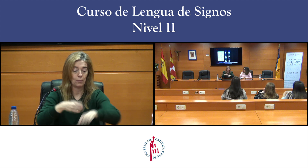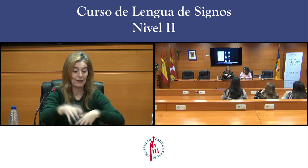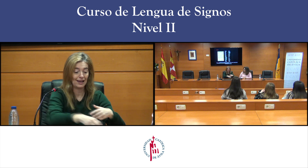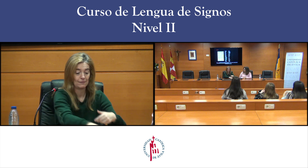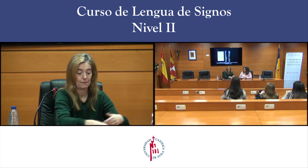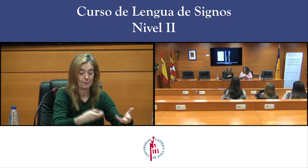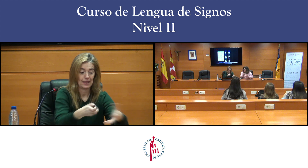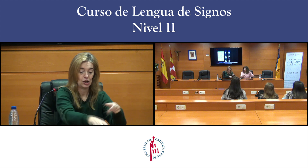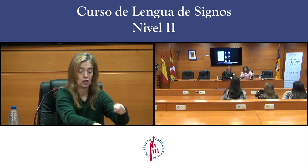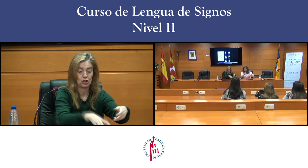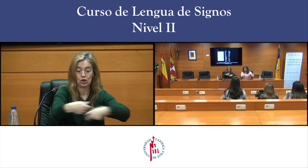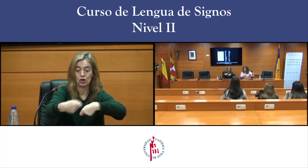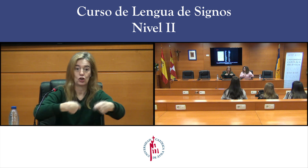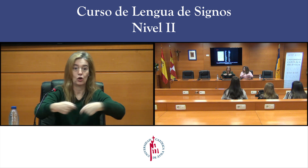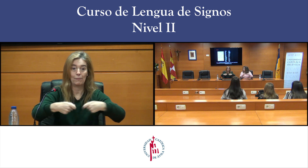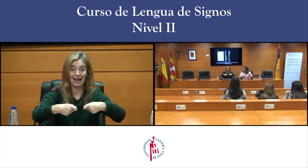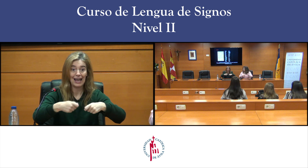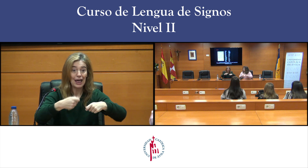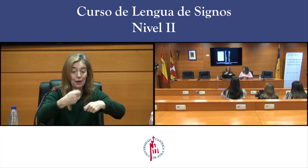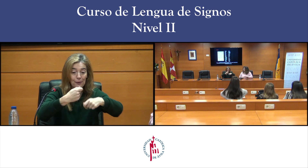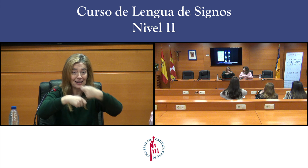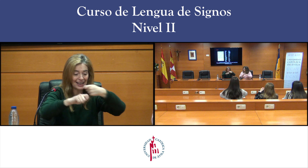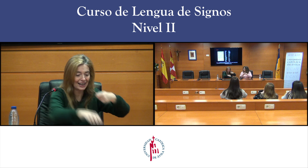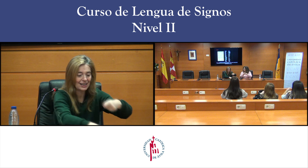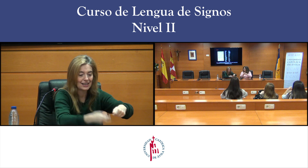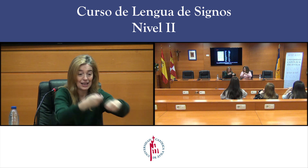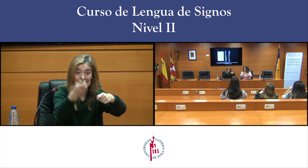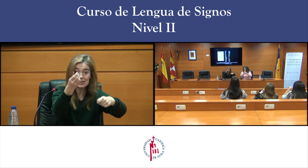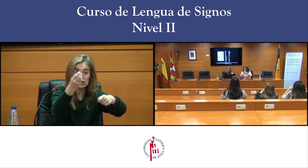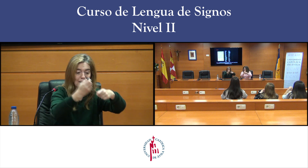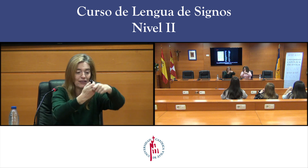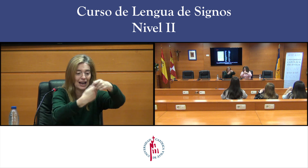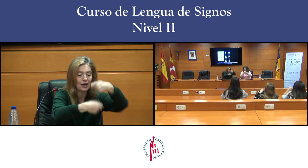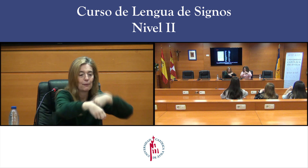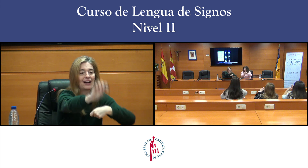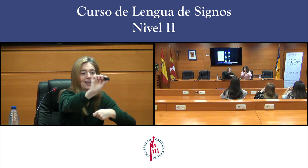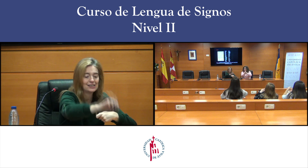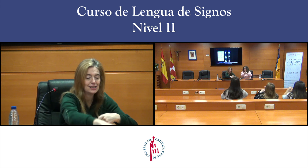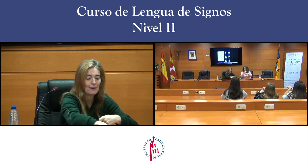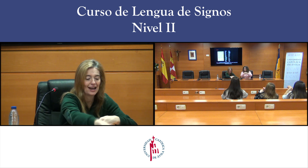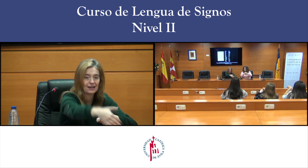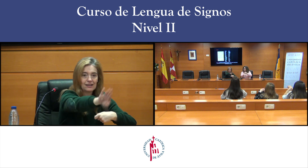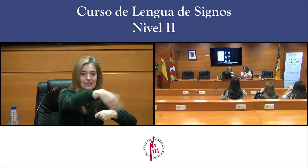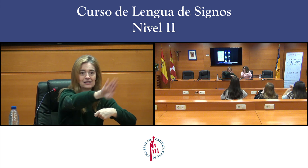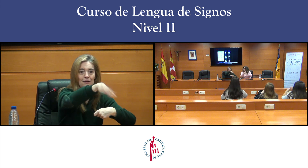comprar de cosas y vender te doy se va